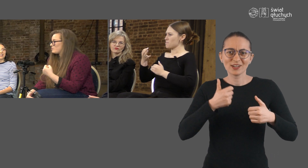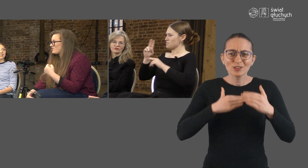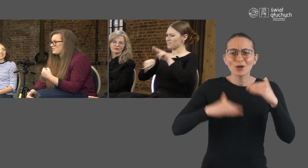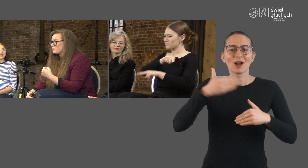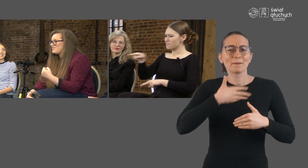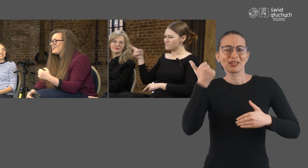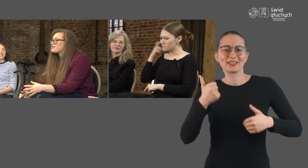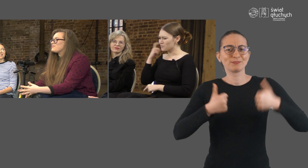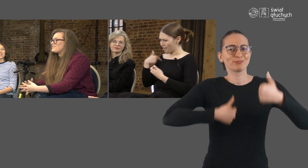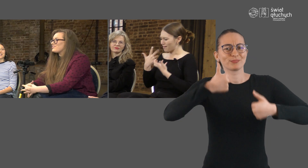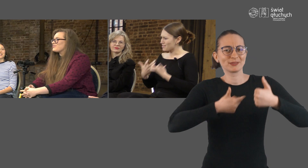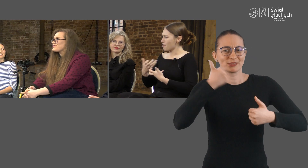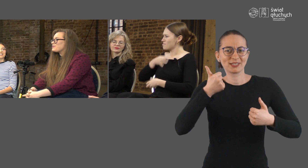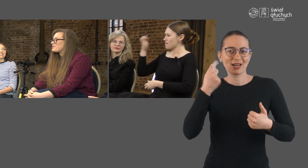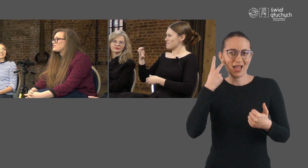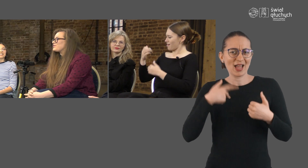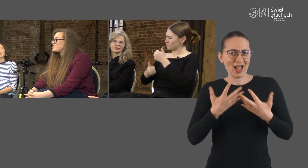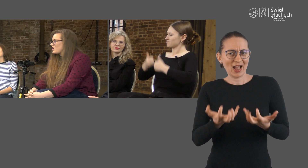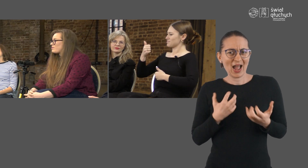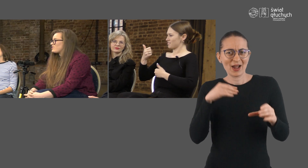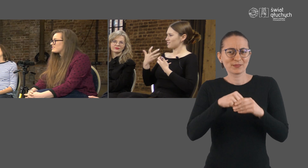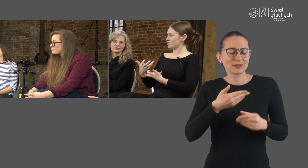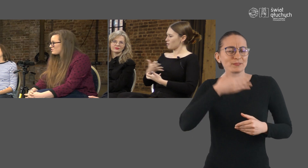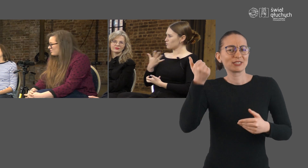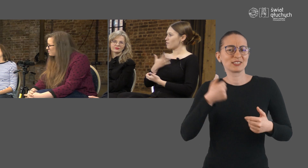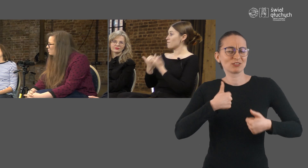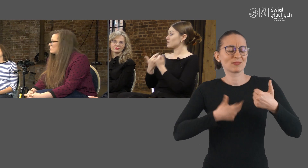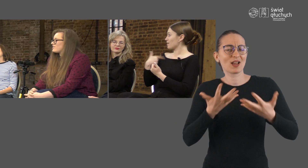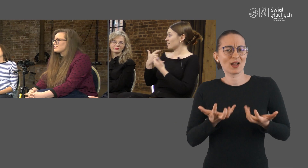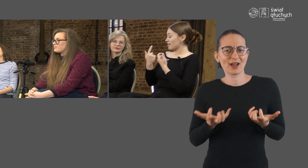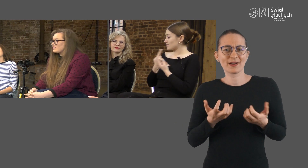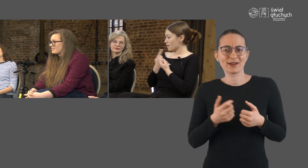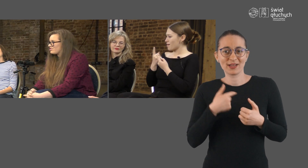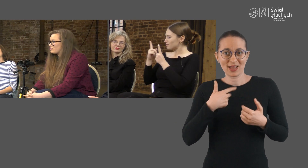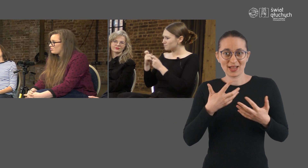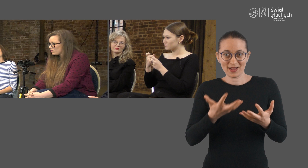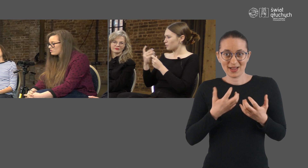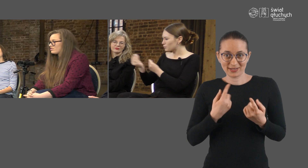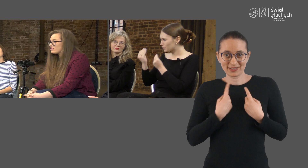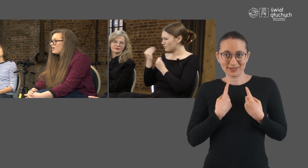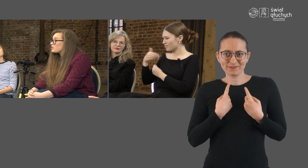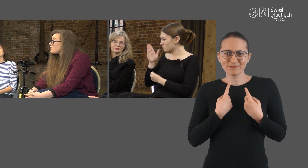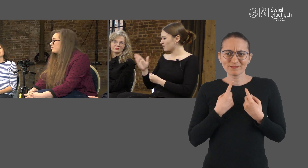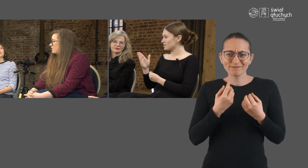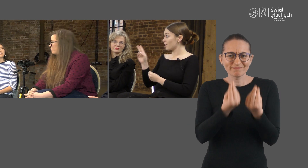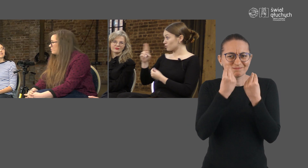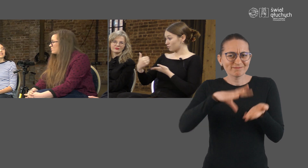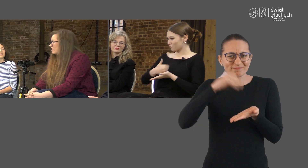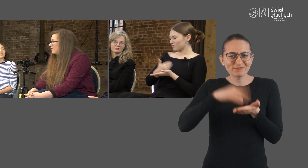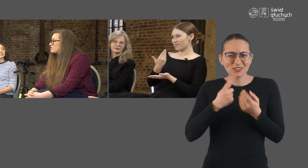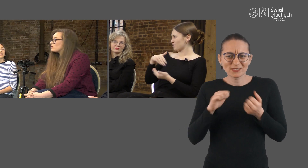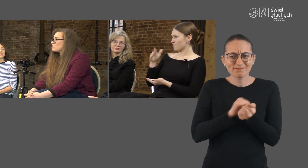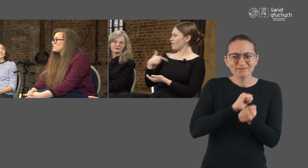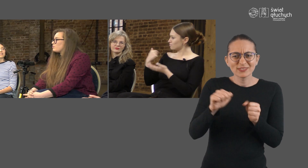wszystkich słyszaków, bo po prostu wiedziałam, że jak sama się nie przyłożę, jak sama nie zacznę się uczyć, to nikt mi nie